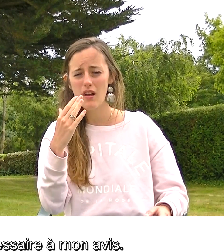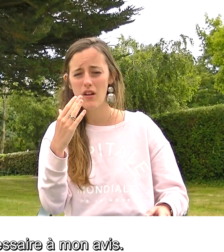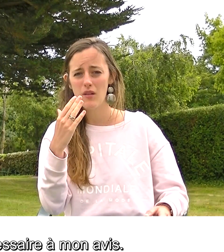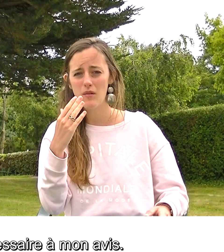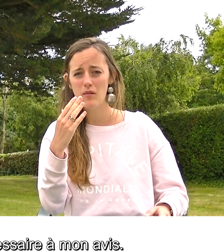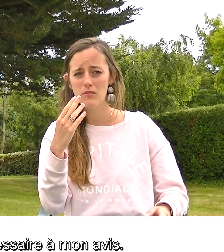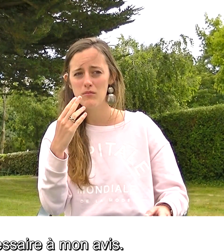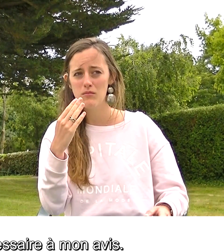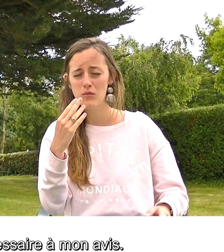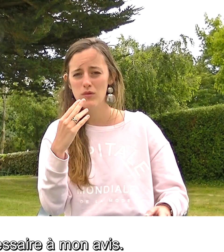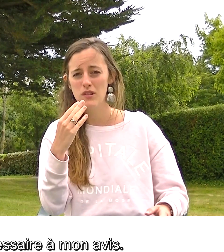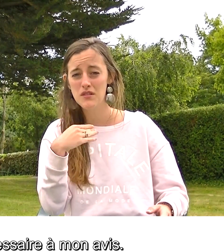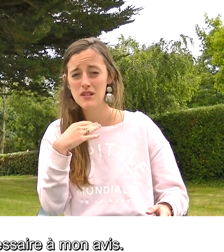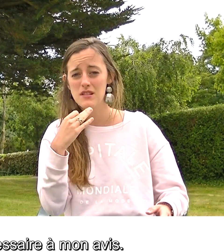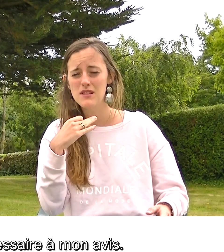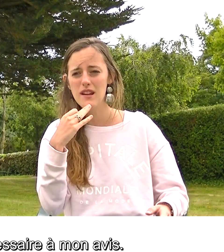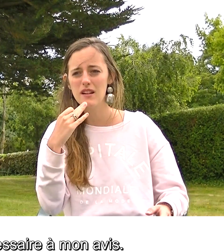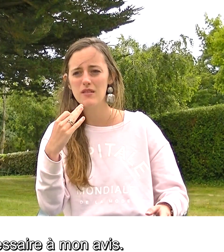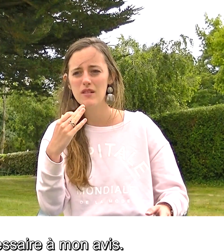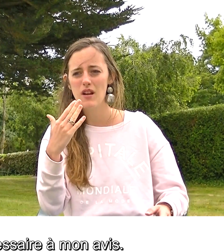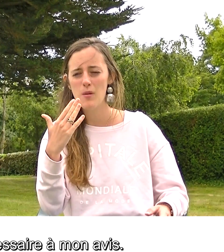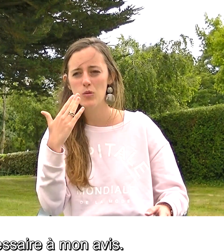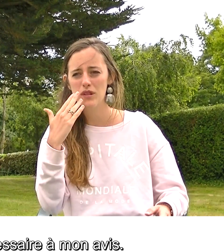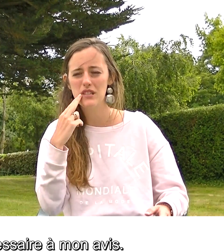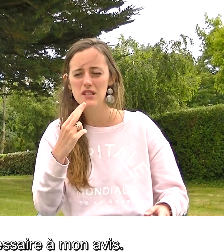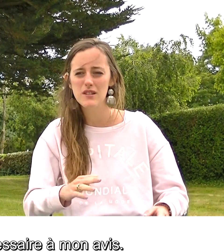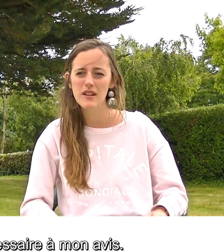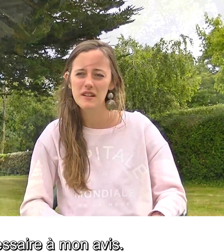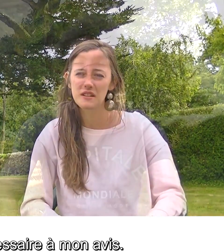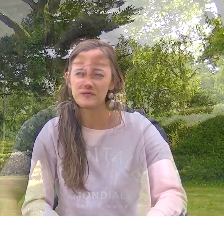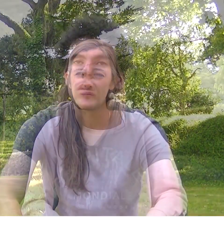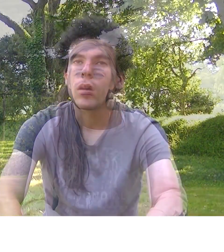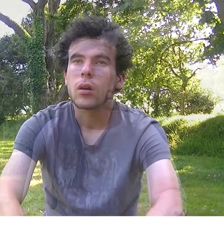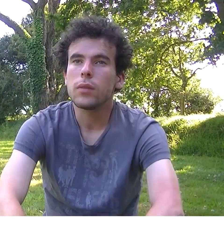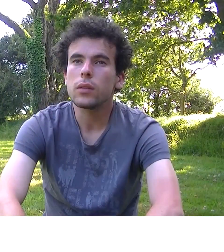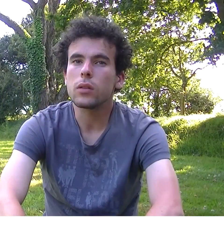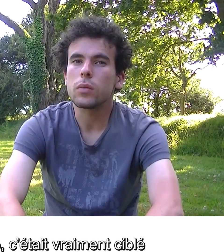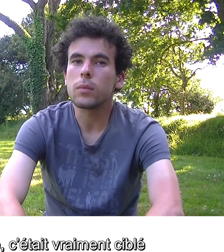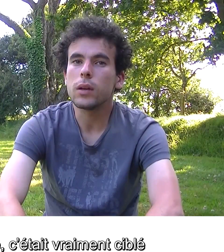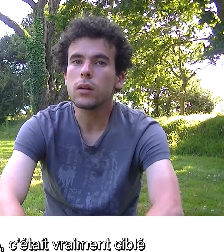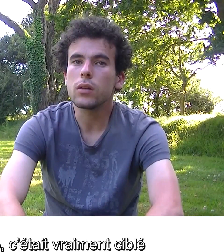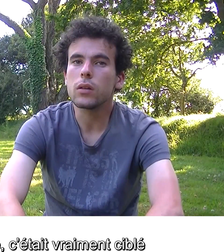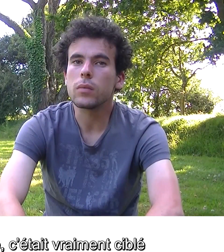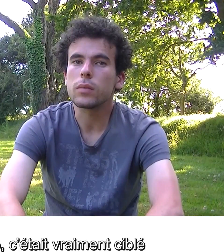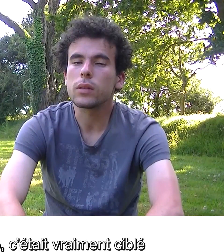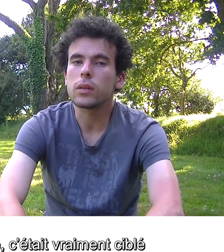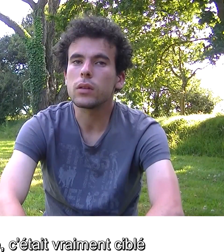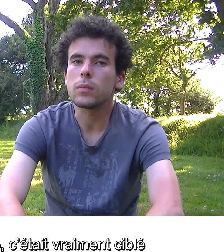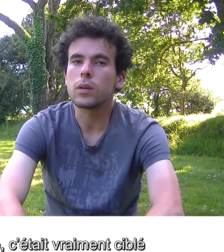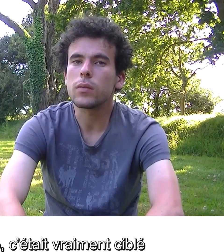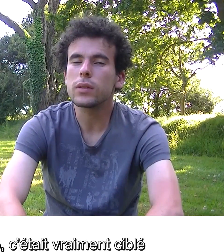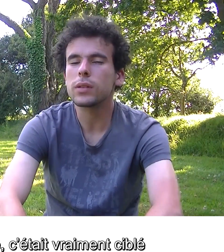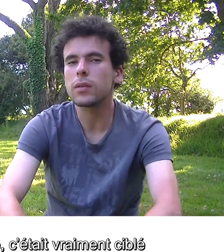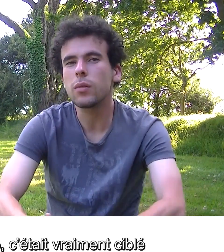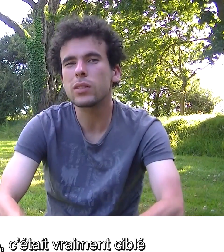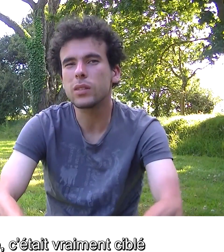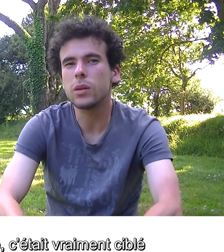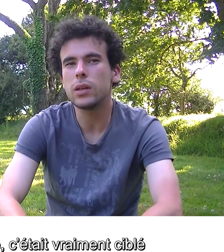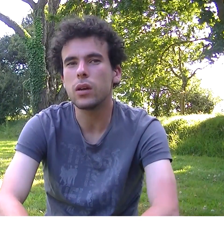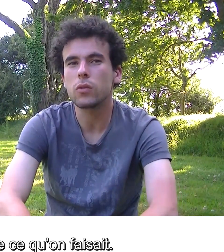nécessaire à mon âge. En fait, en primaire, c'était vraiment ciblé en